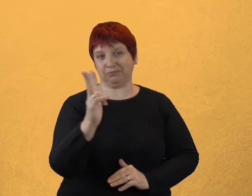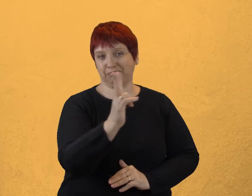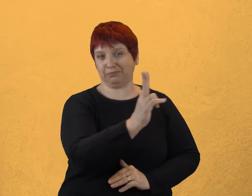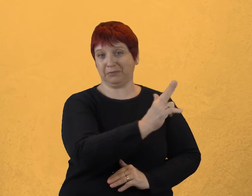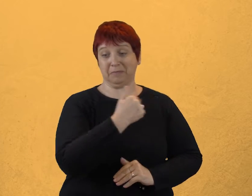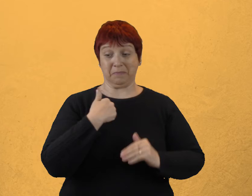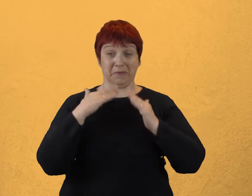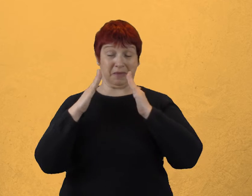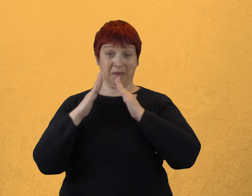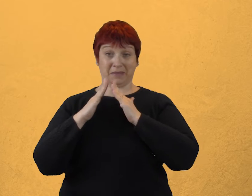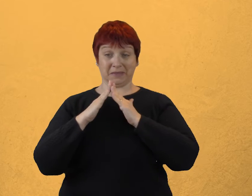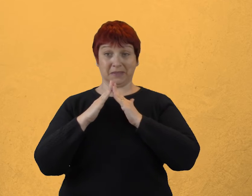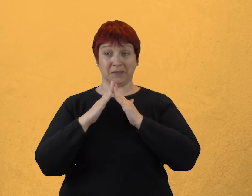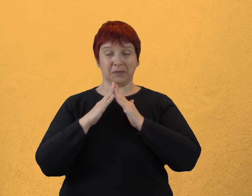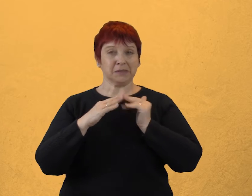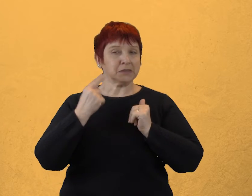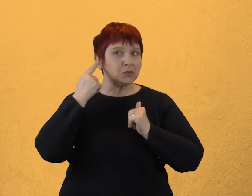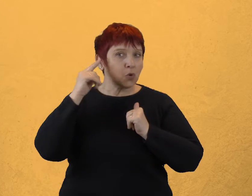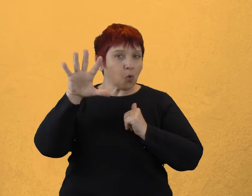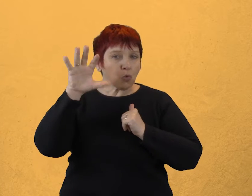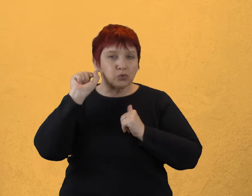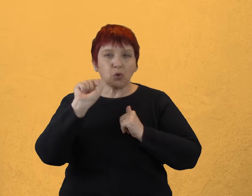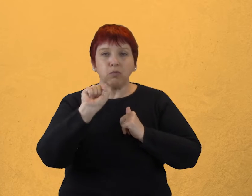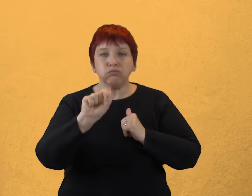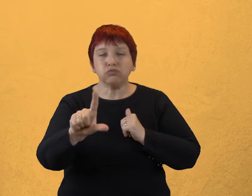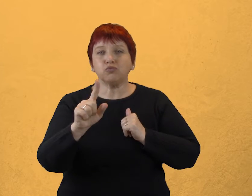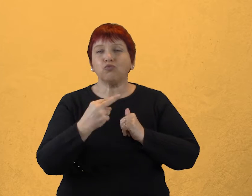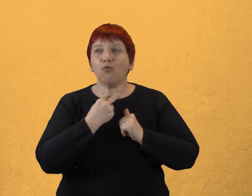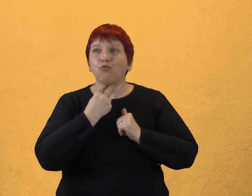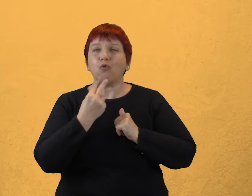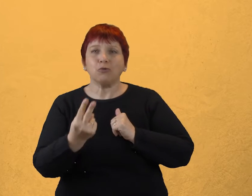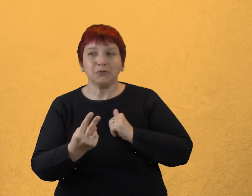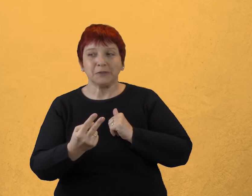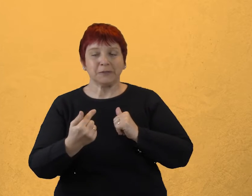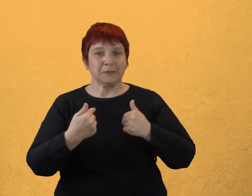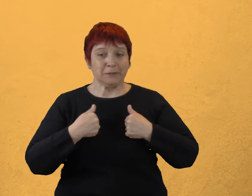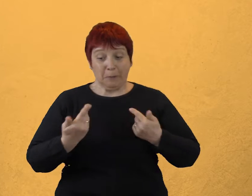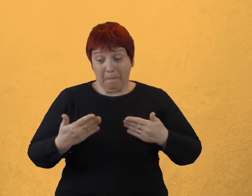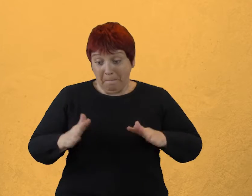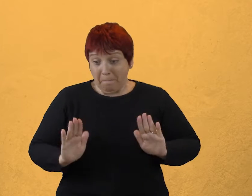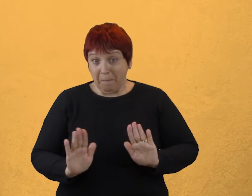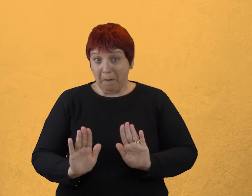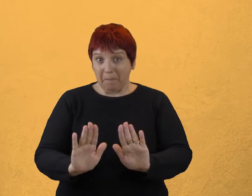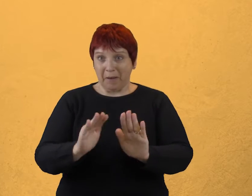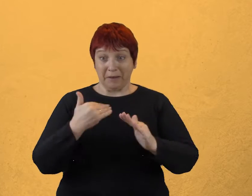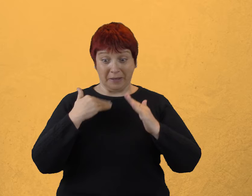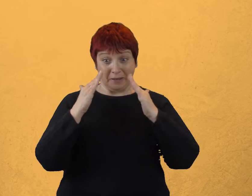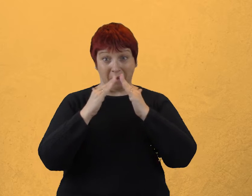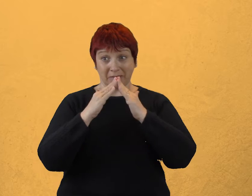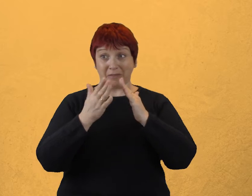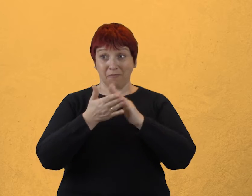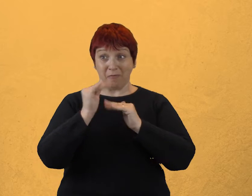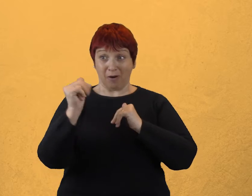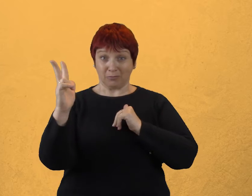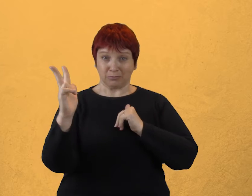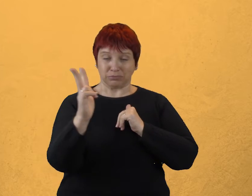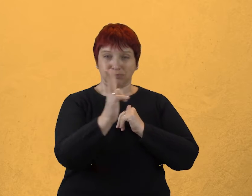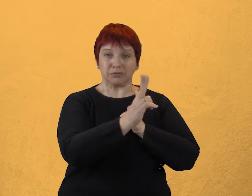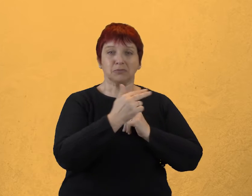pasar por donde vivo. Cuando siento sus voces, me preparo y una vez que pasan frente a mi puerta, yo salgo